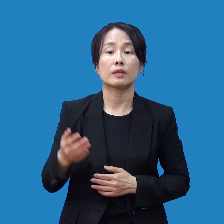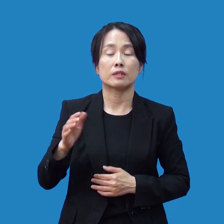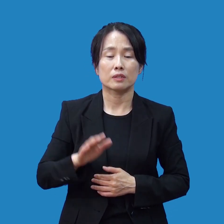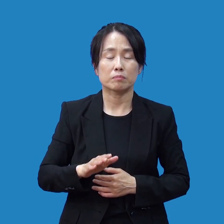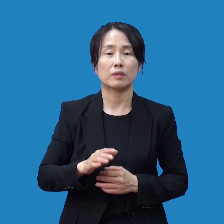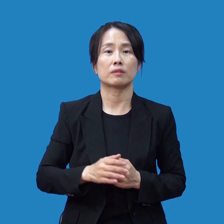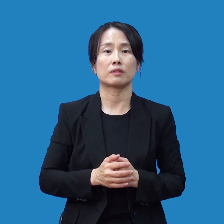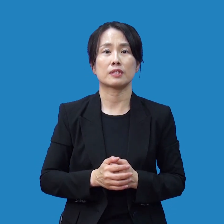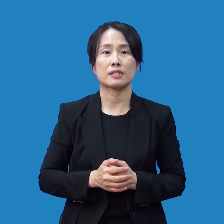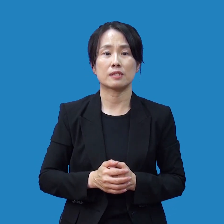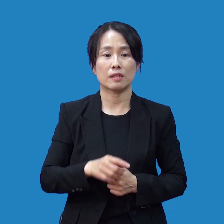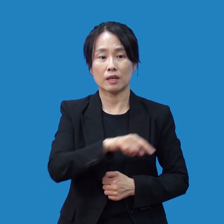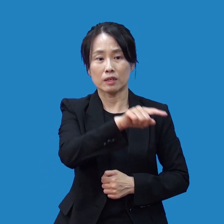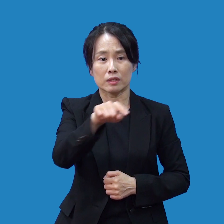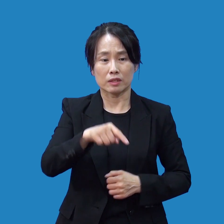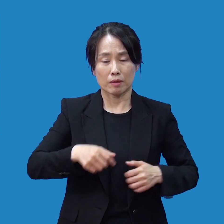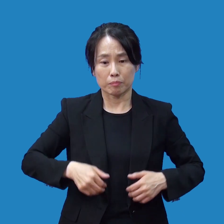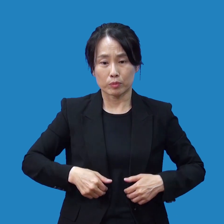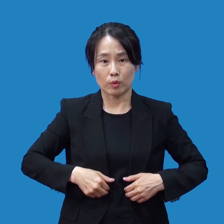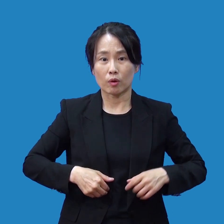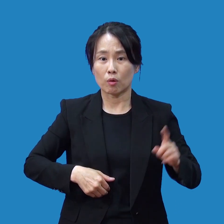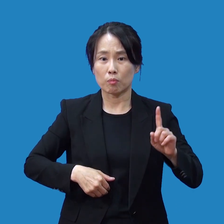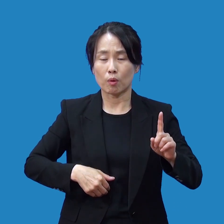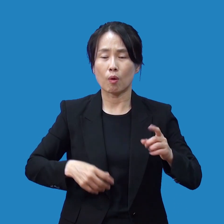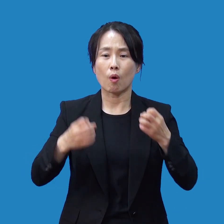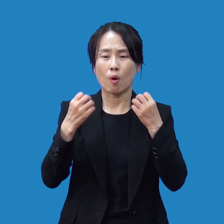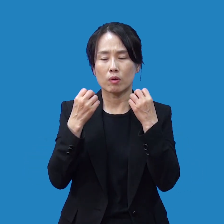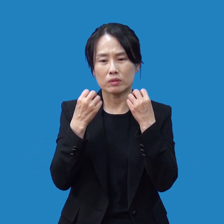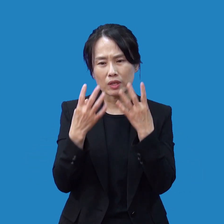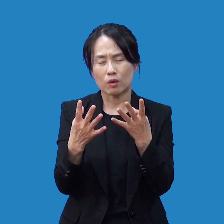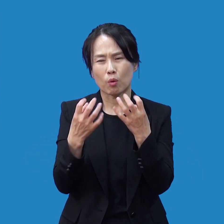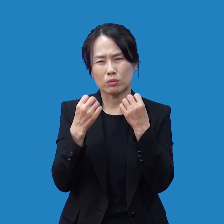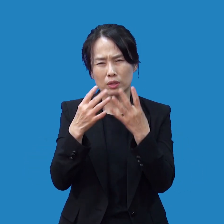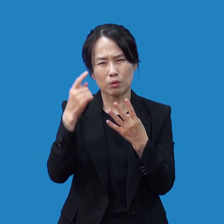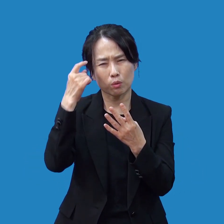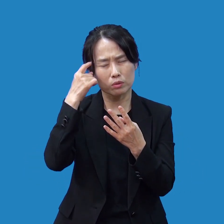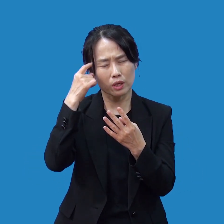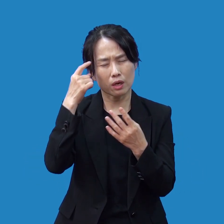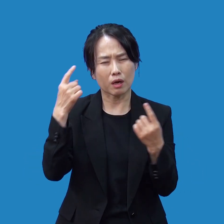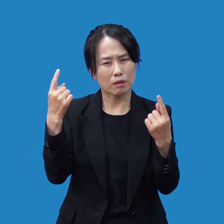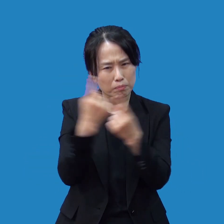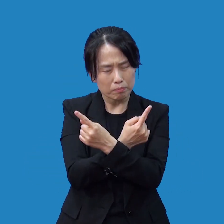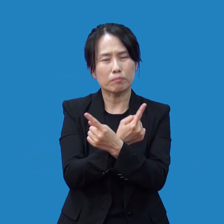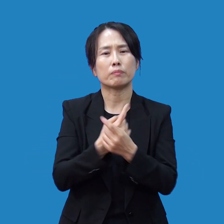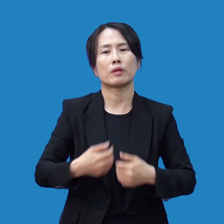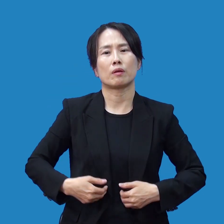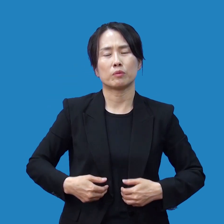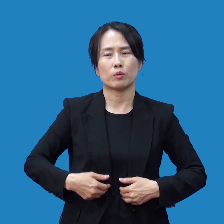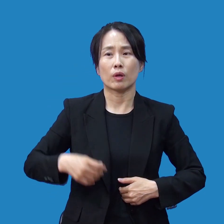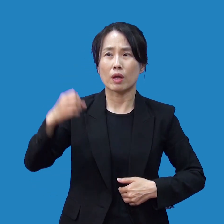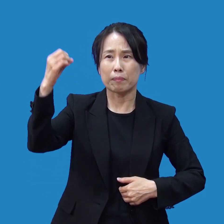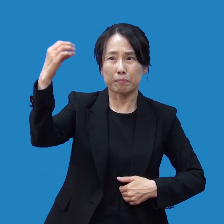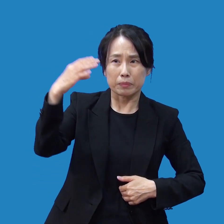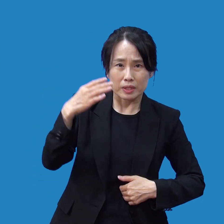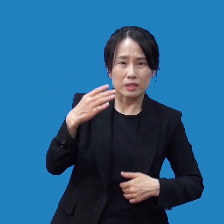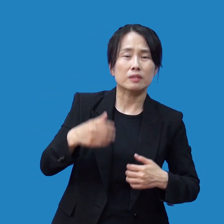넘어서 이미 이루어진 사실을 새로운 눈으로 볼 수 있는 일종의 빛입니다. 빛이